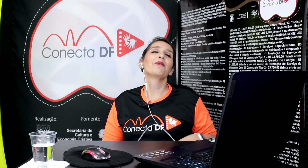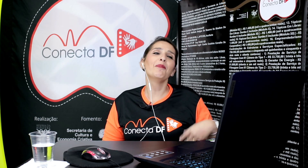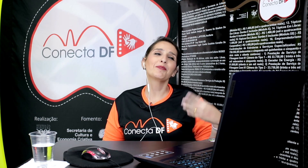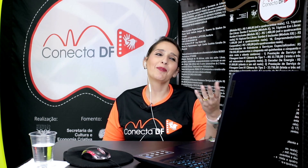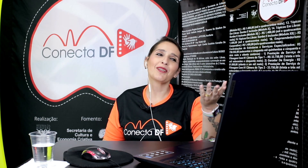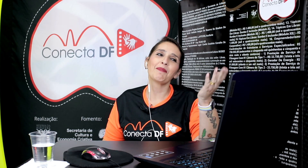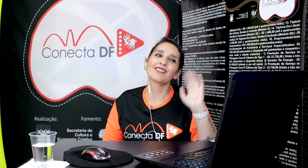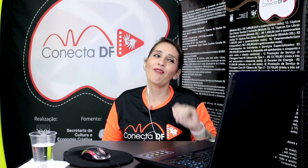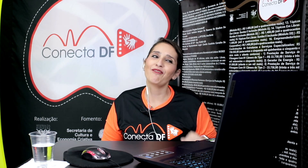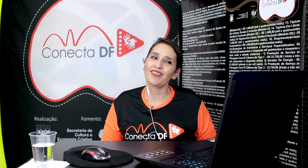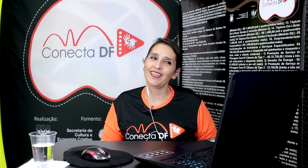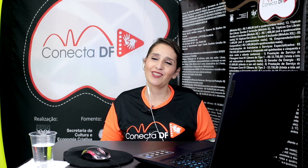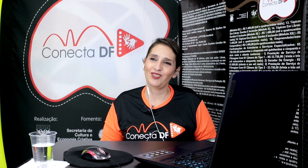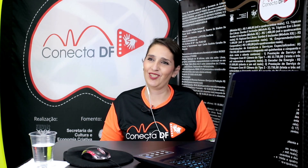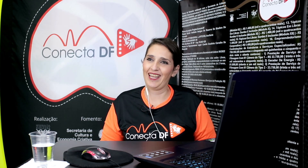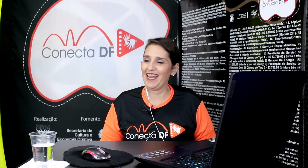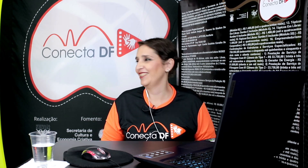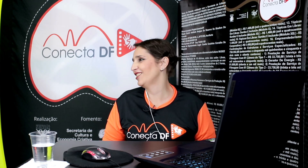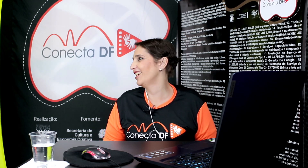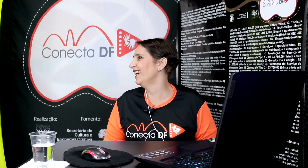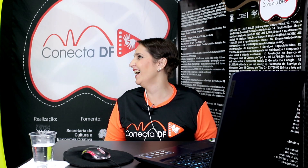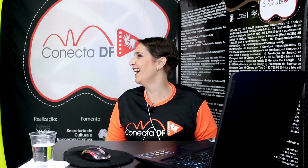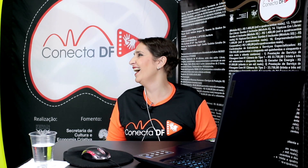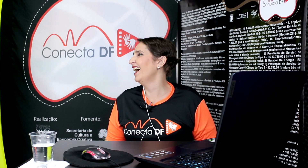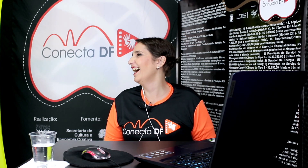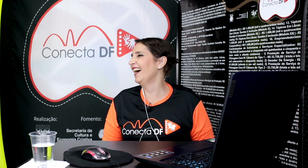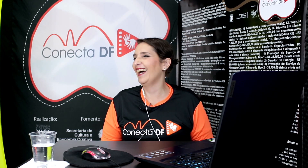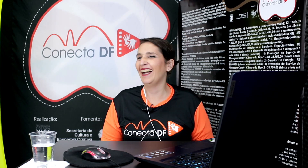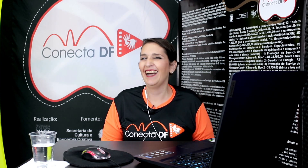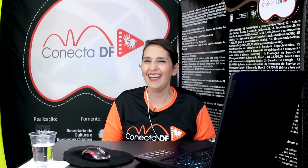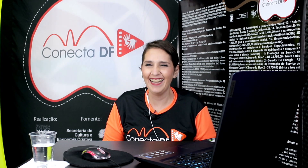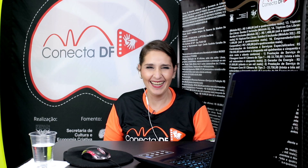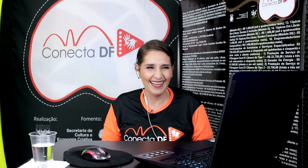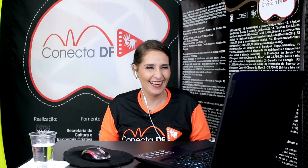É porque o Bob Esponja é mais novinho, gente.